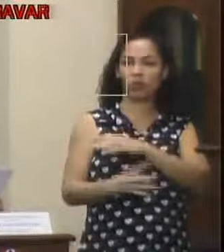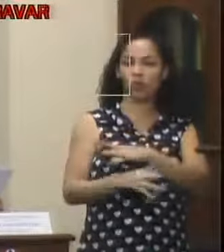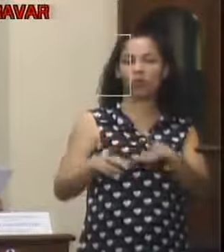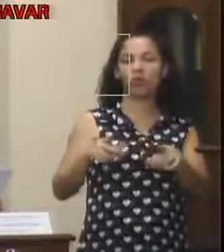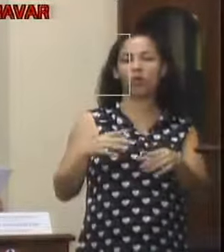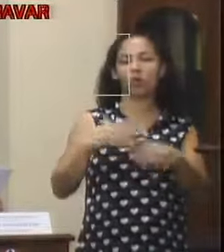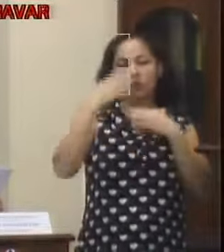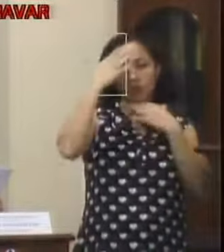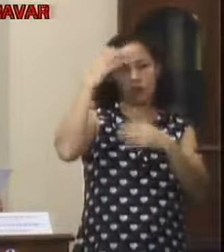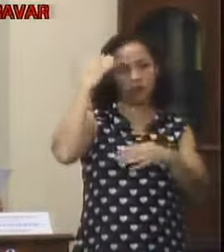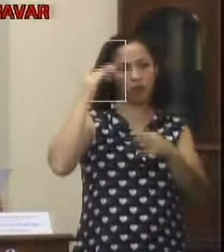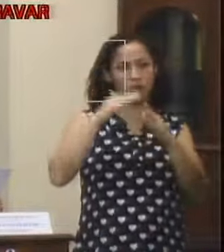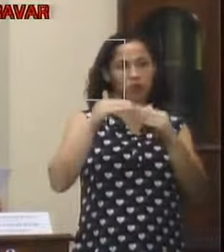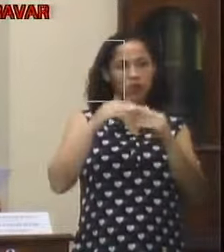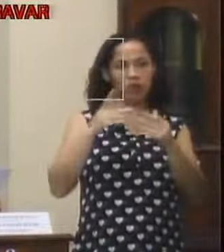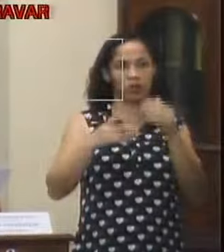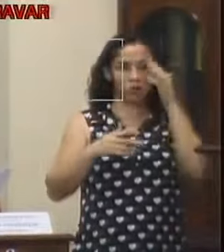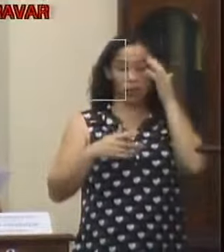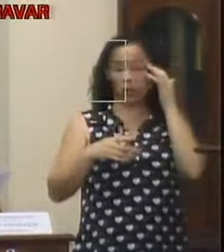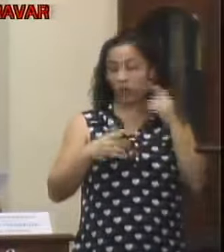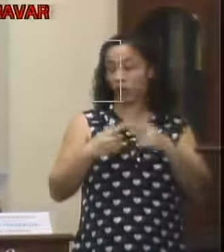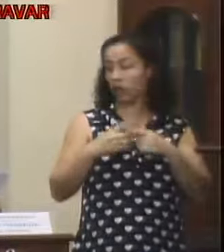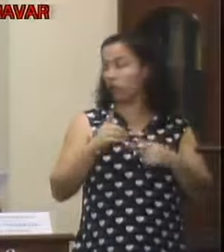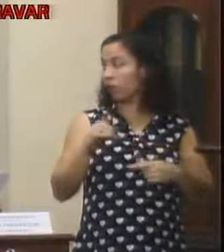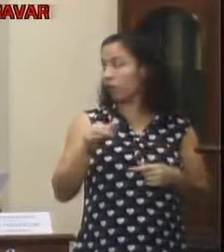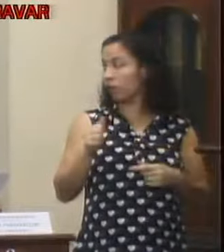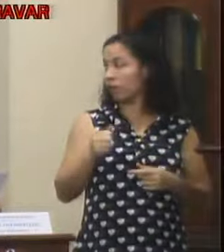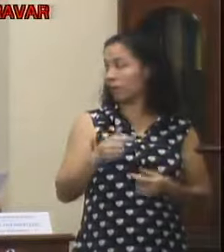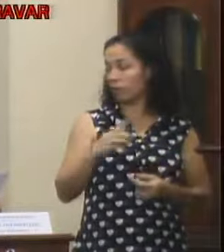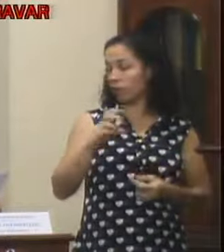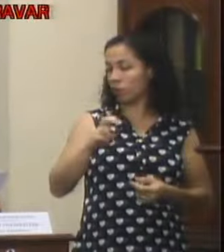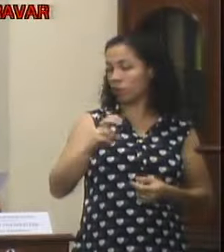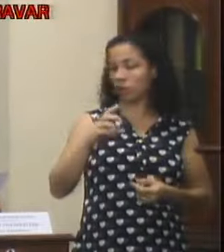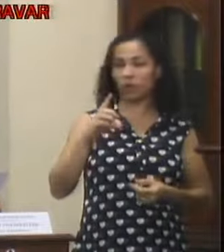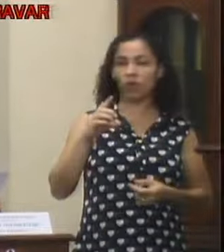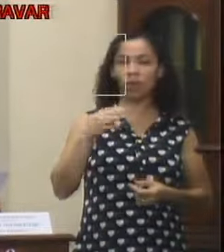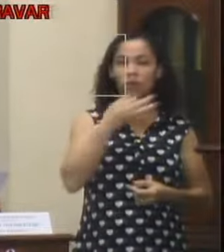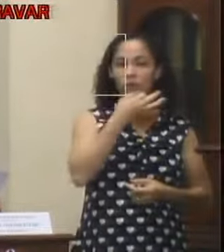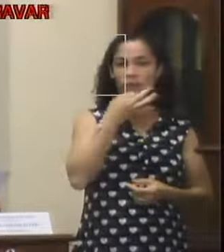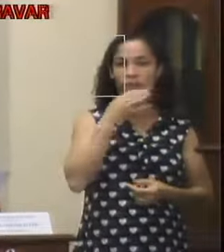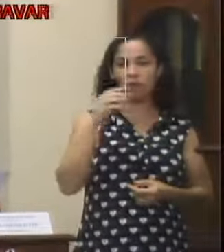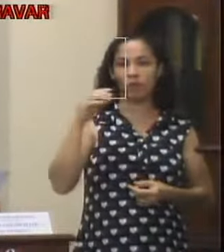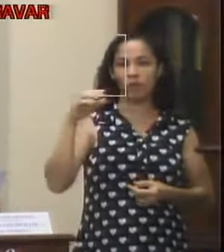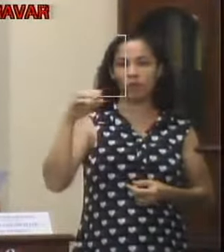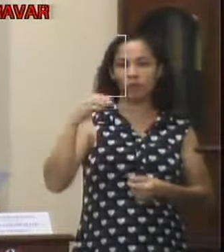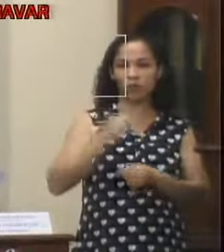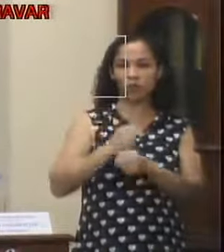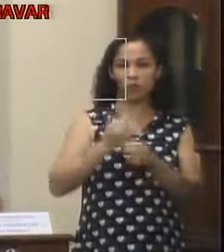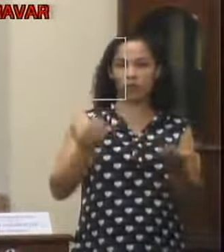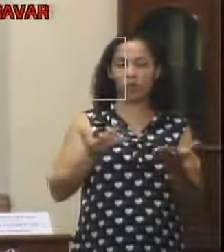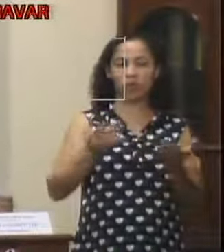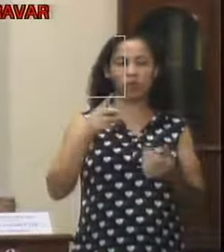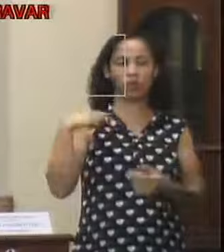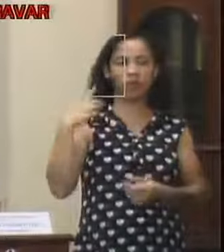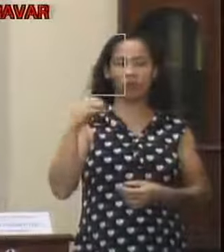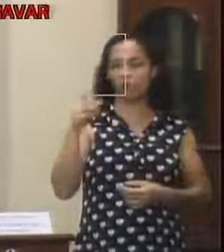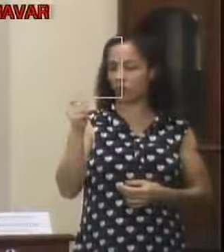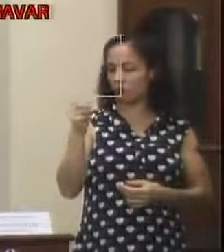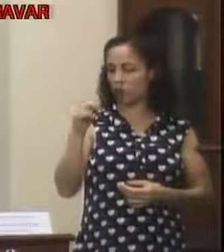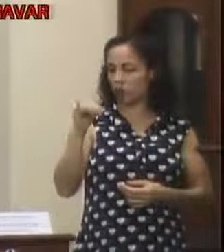pleito, reiteramos os nossos protestos de estima elevados à consideração. Sala das Sessões, 5 de abril de 2018, vereador David Nogueira.